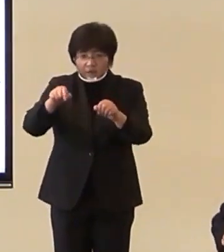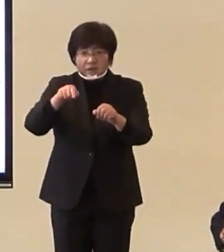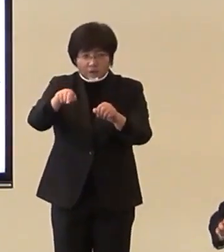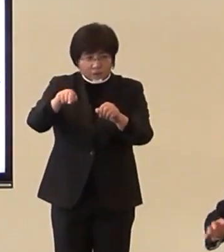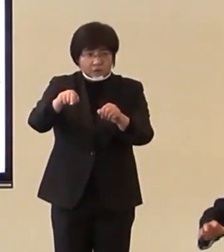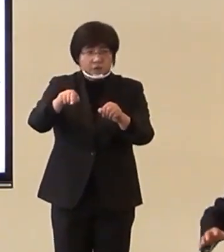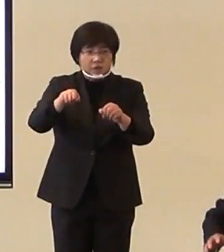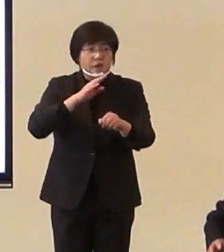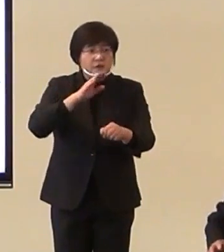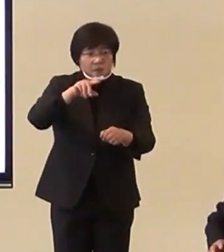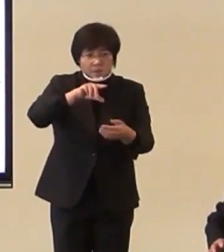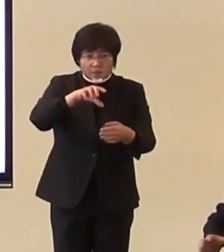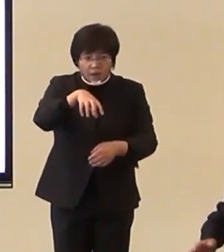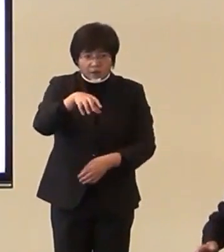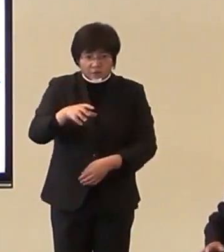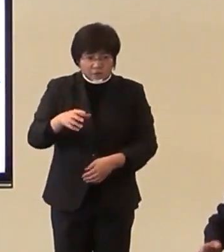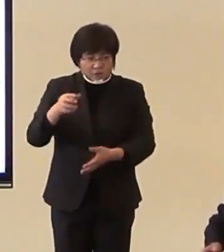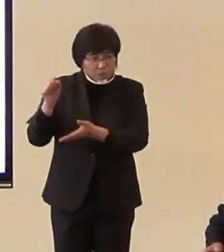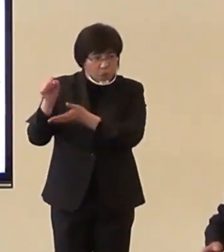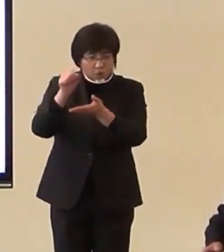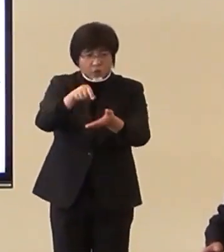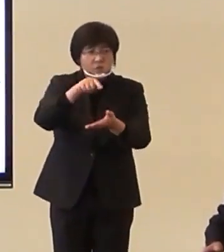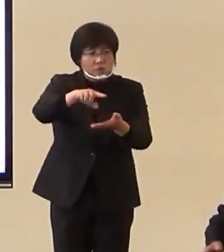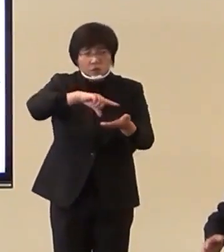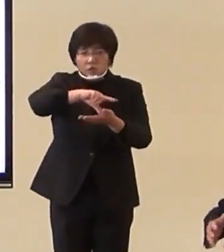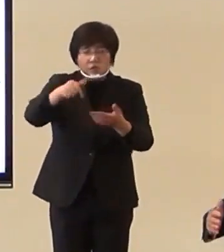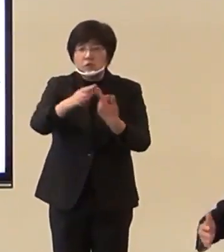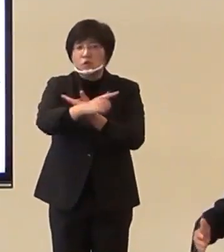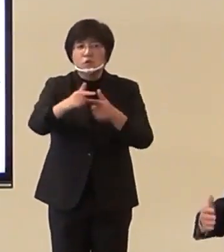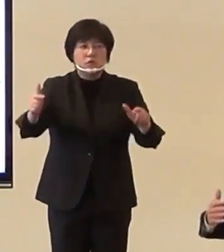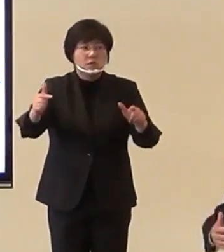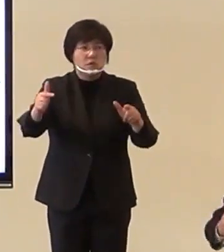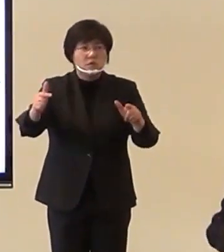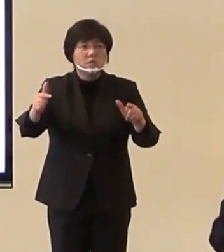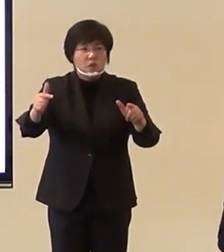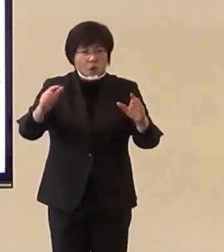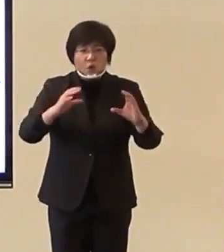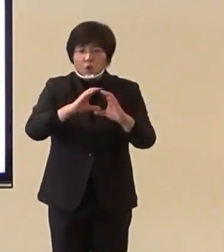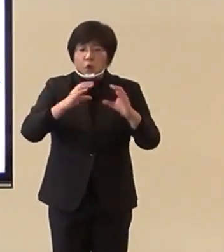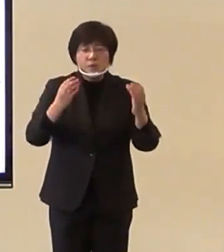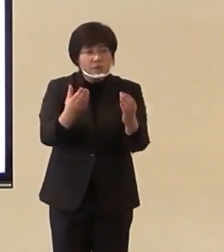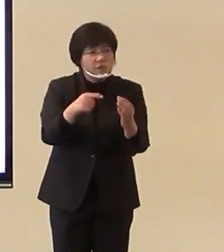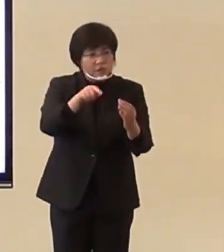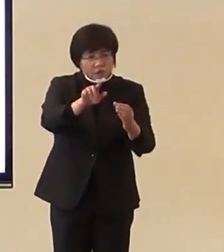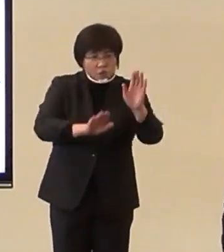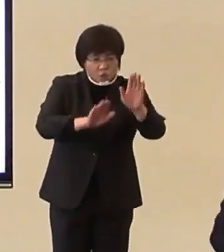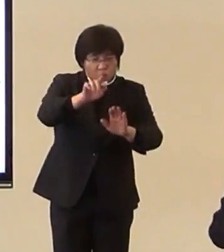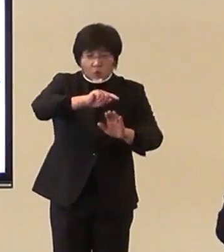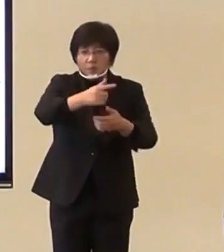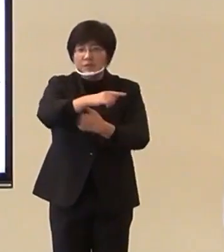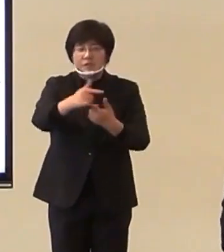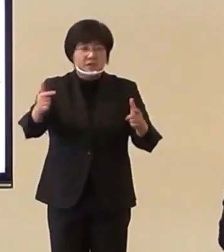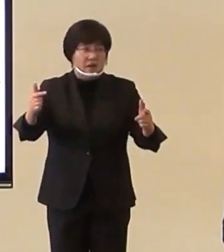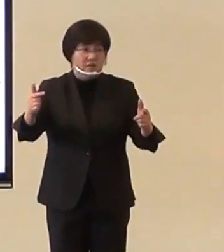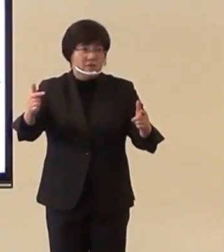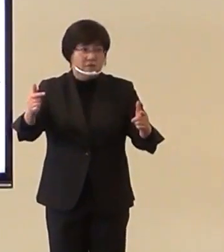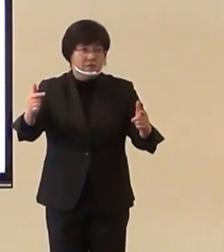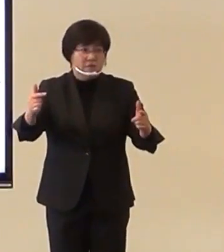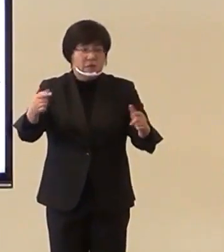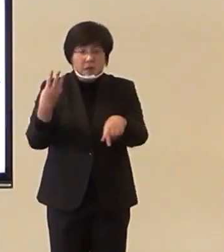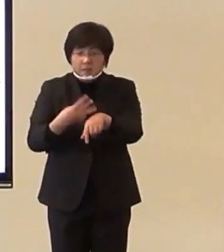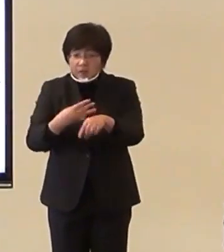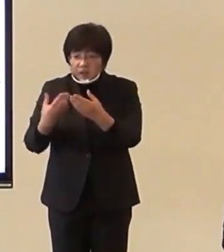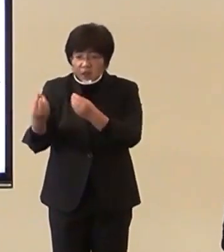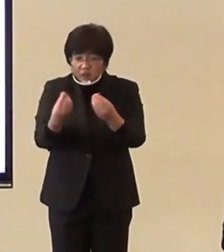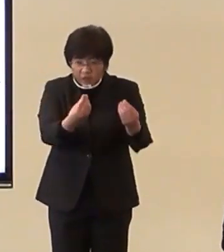からその地域のコミュニティのあり方も違う。そうすると全部一応使っていかなきゃいけない。でもやっていくうちにですね、